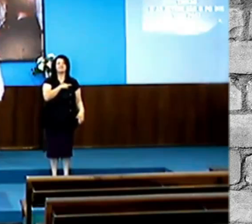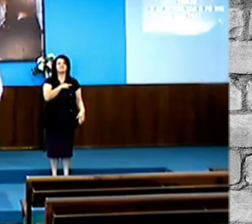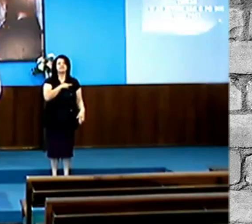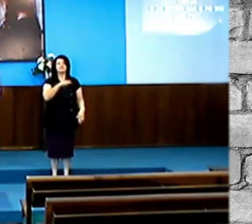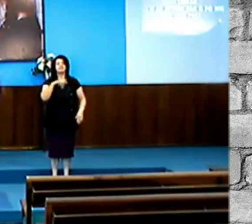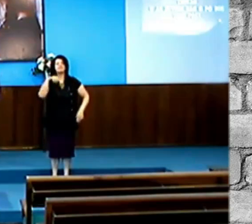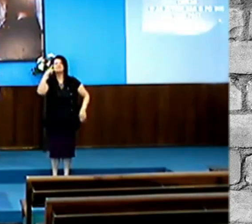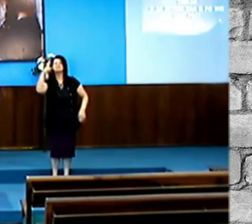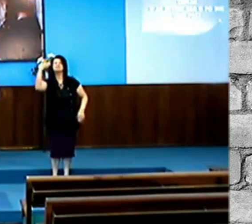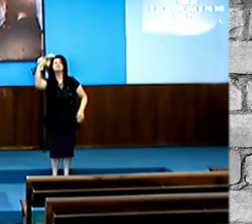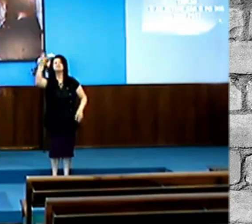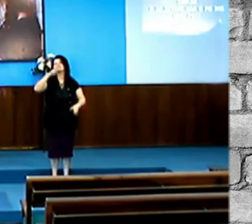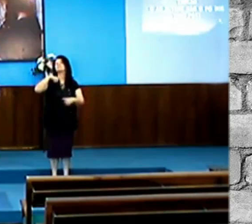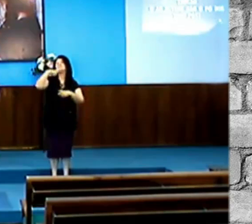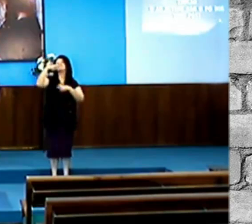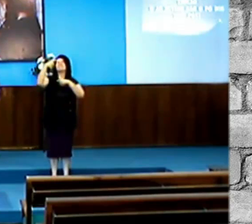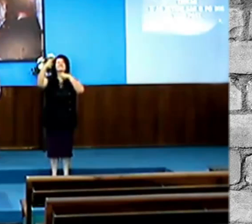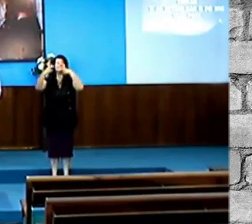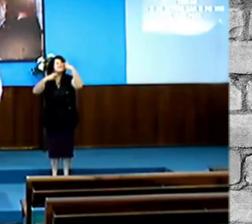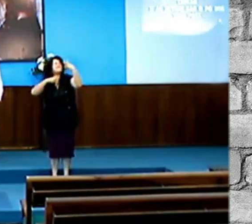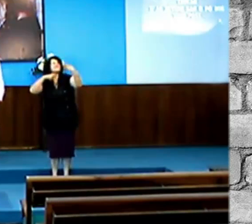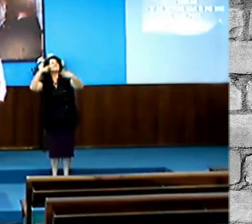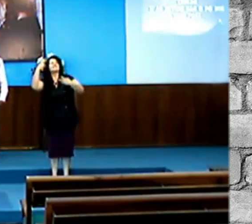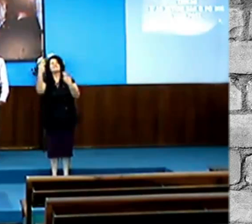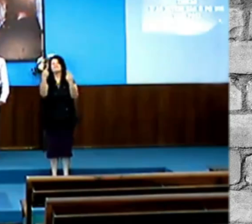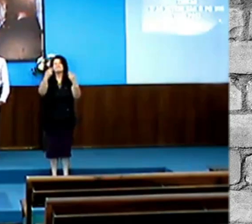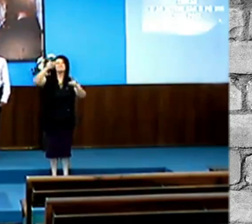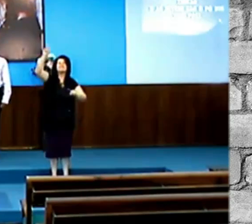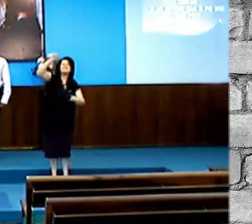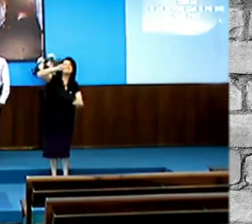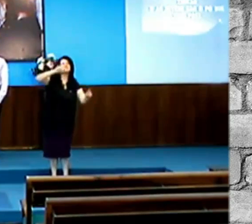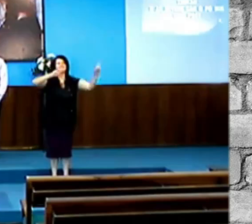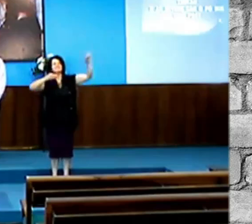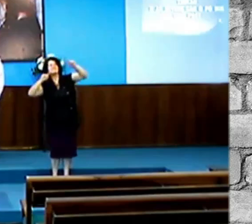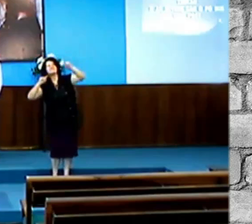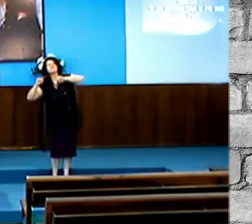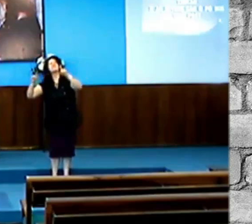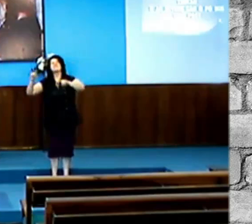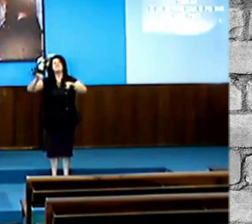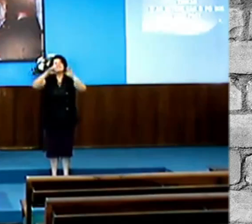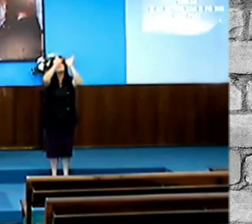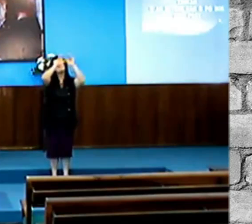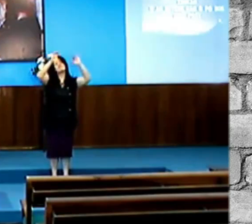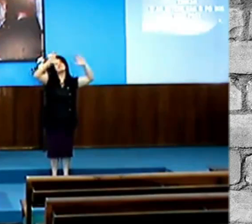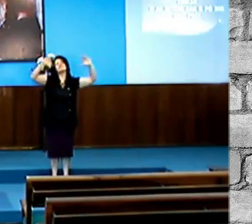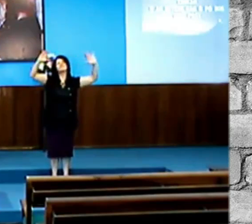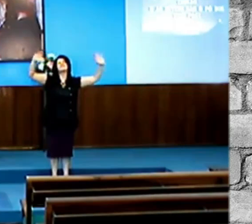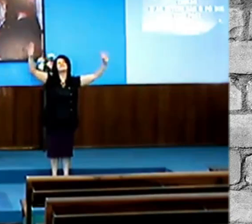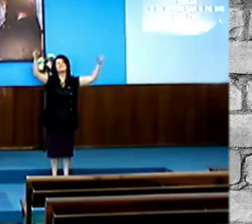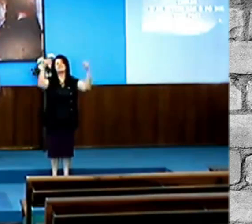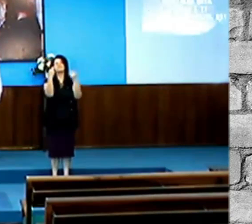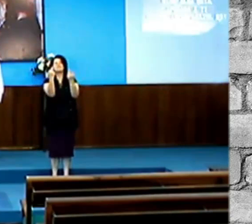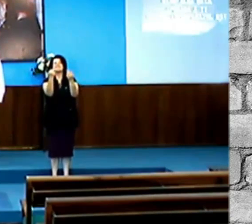és. Tua voz ressoa como um trovão, e as nuvens são o pó